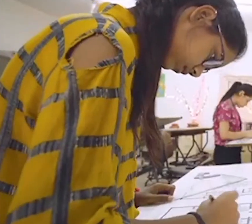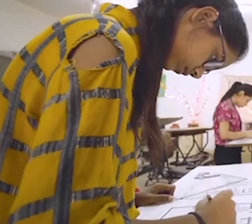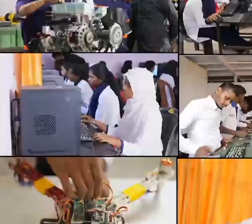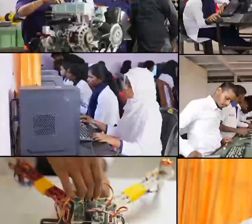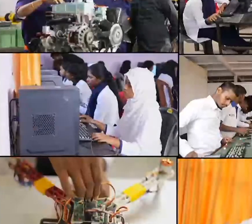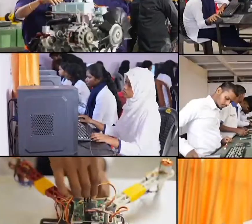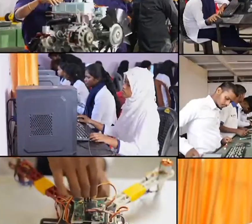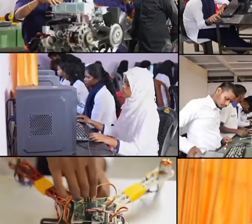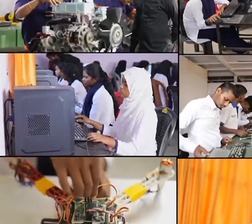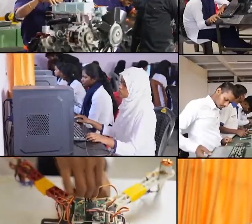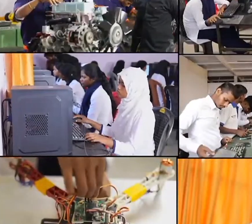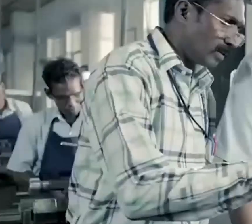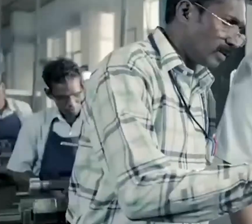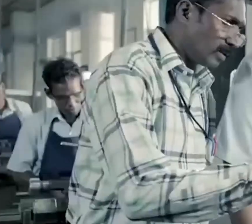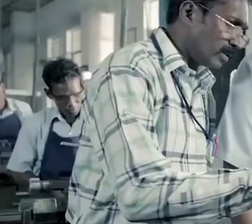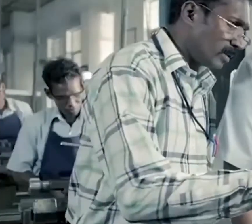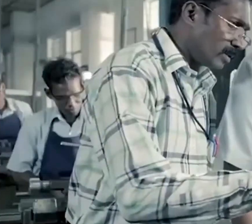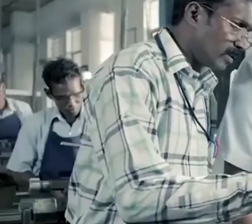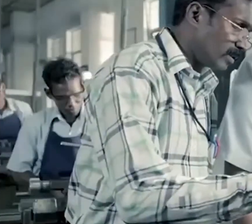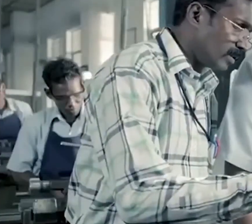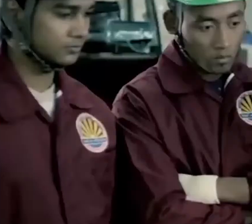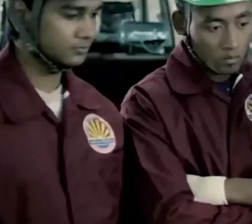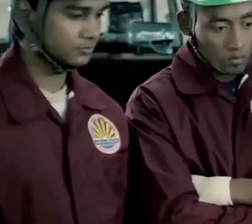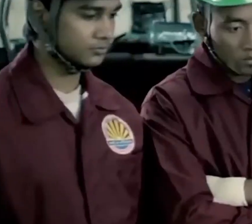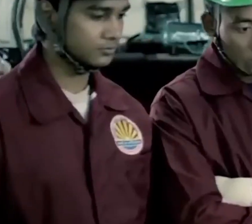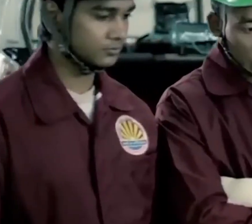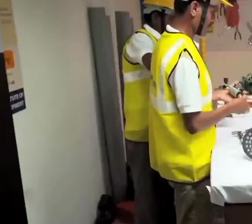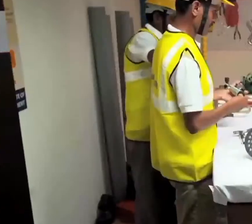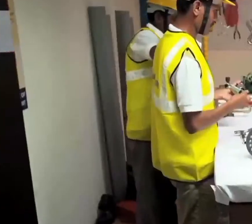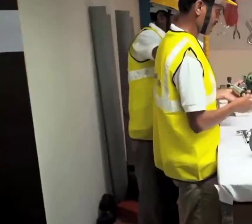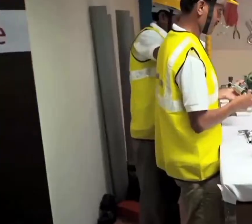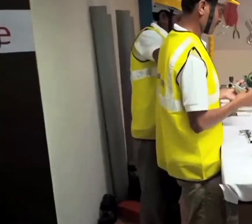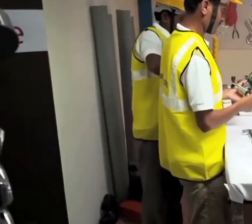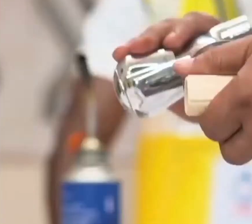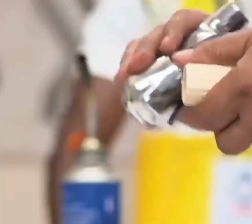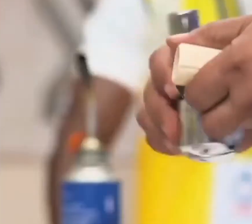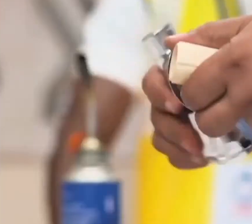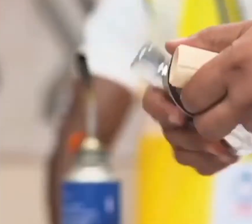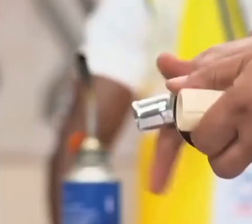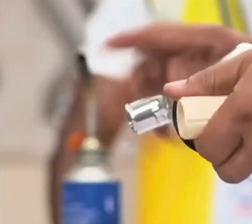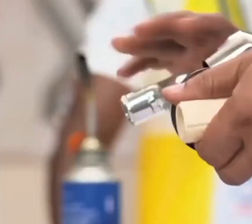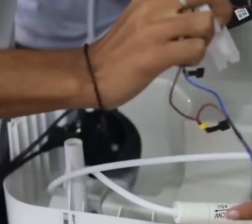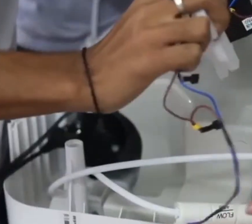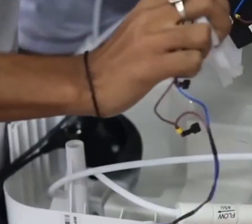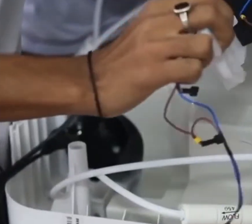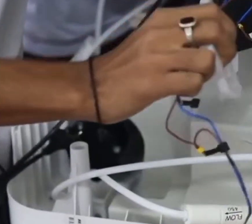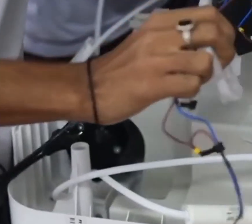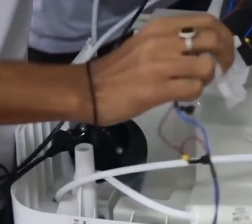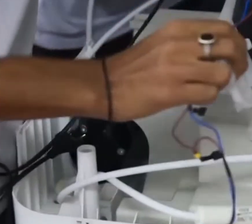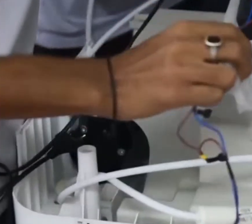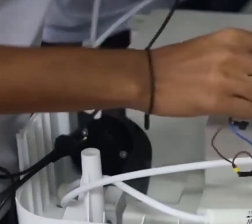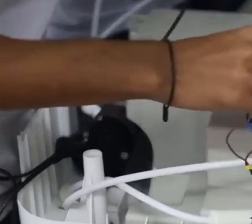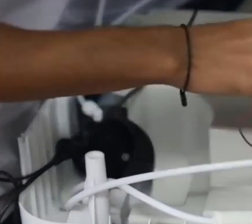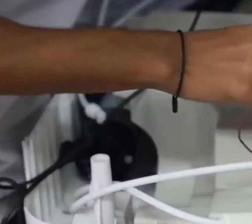कम शुल्क और दोहरी मान्यता वाले इन पाठ्यक्रमों में प्लम्बिंग सेक्टर से जुड़े ड्रिंकिंग वाटर प्यूरिफायर टेक्नीशियन कोर्स के